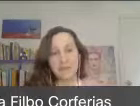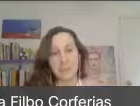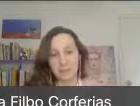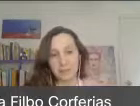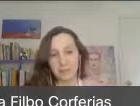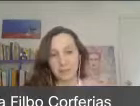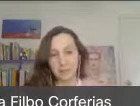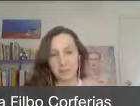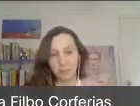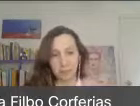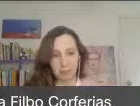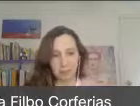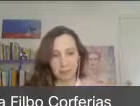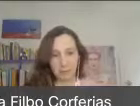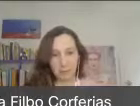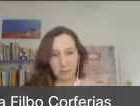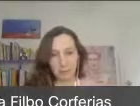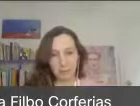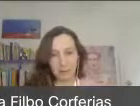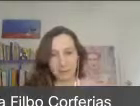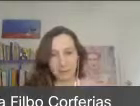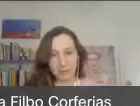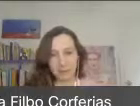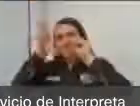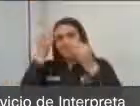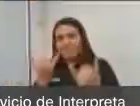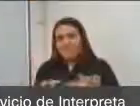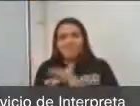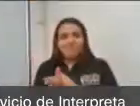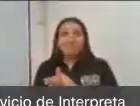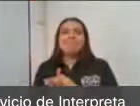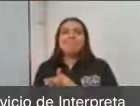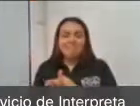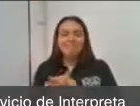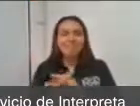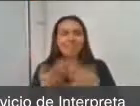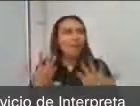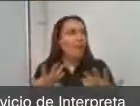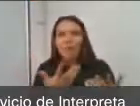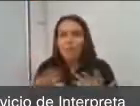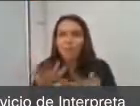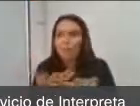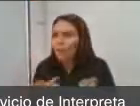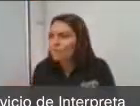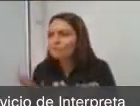Sí, además, bueno, que estamos aprendiendo todos de esta coyuntura nueva, aprendiendo a usar estos medios también, que ni idea, yo he aprendido